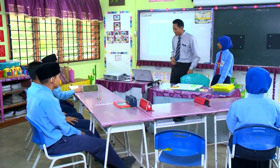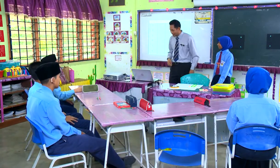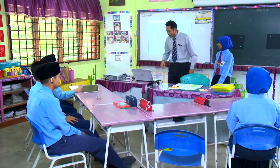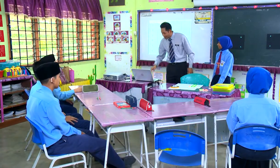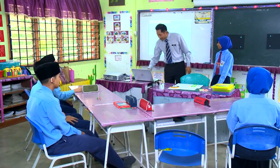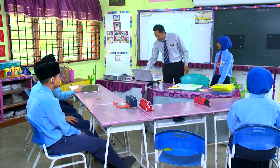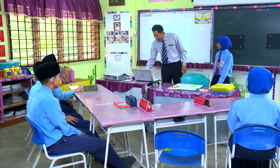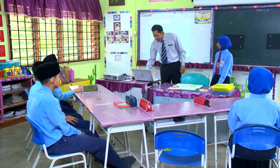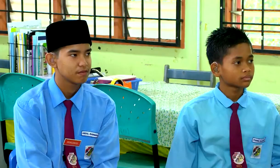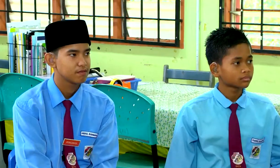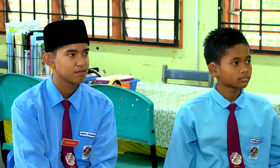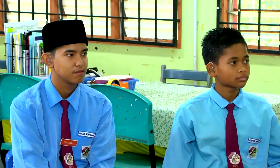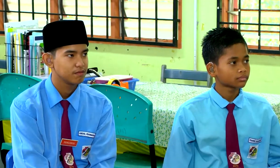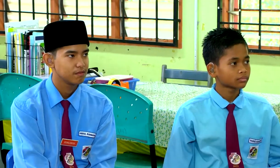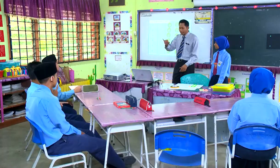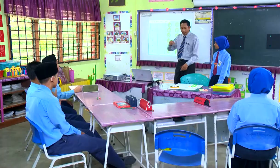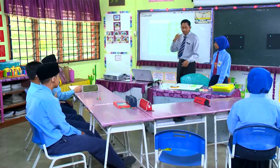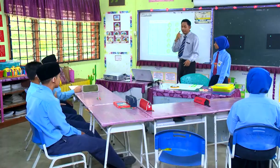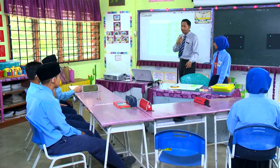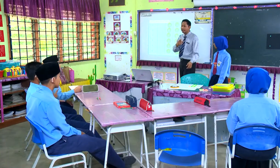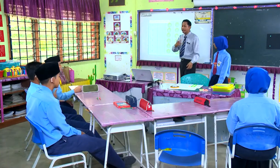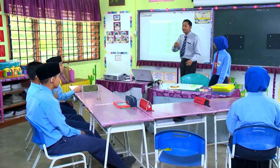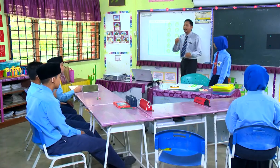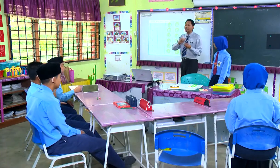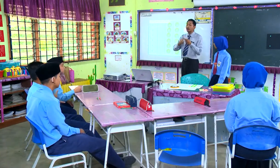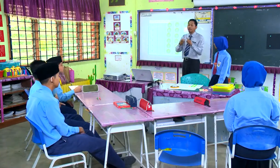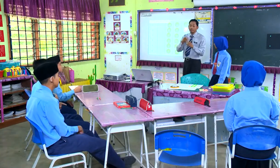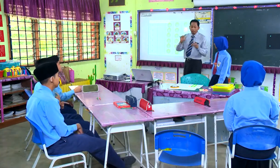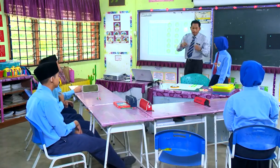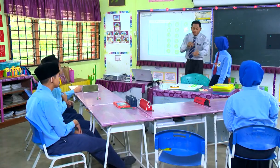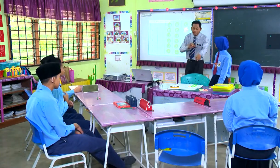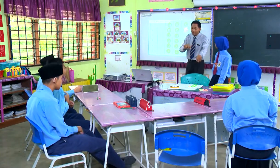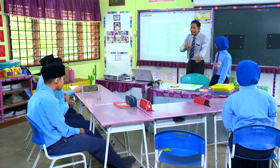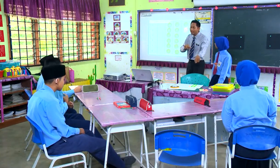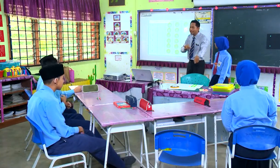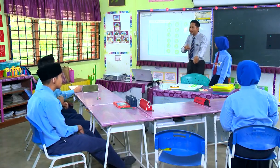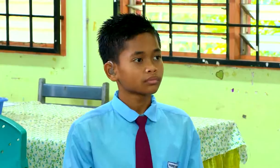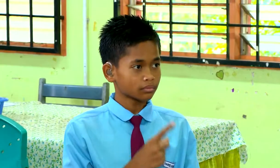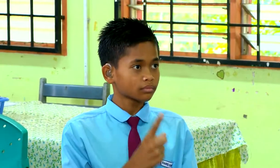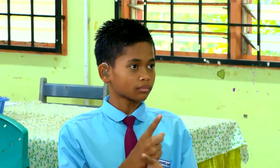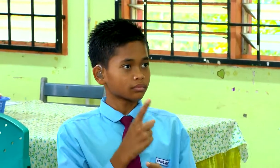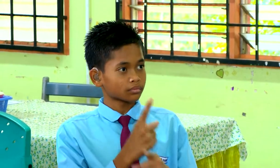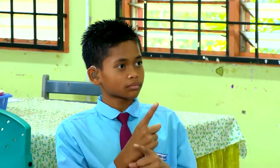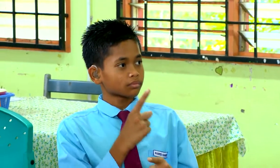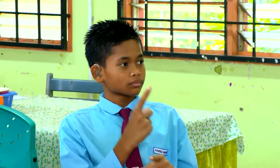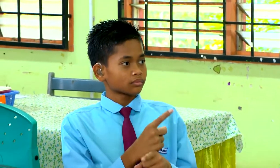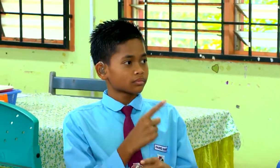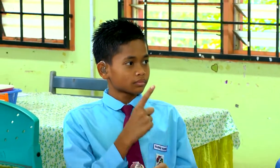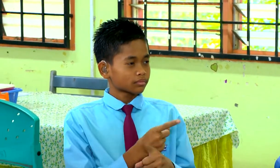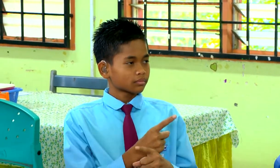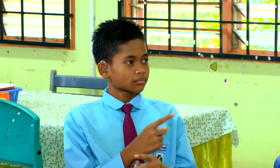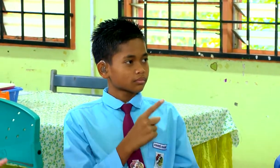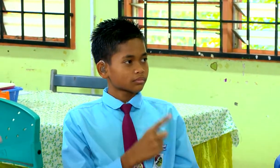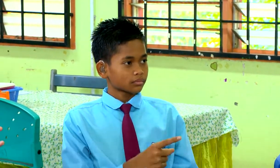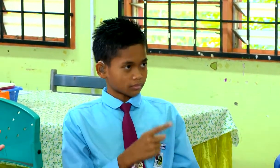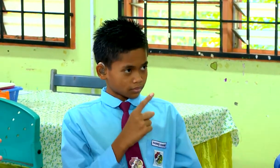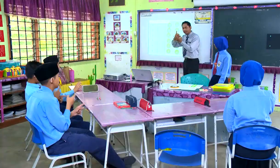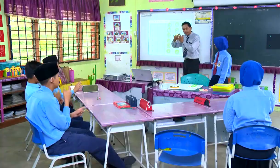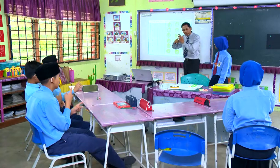Ha. Okey, sama tak dengan kawan kita buat ni? Sama tak? Sama tak? 1